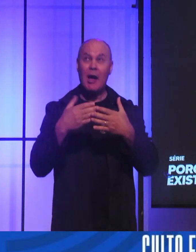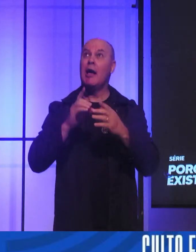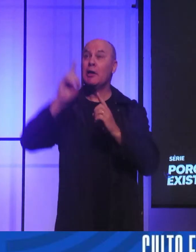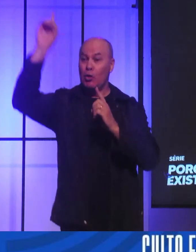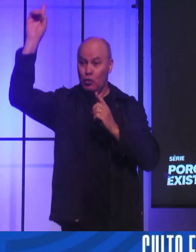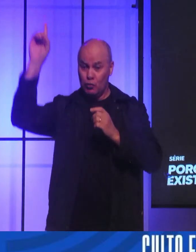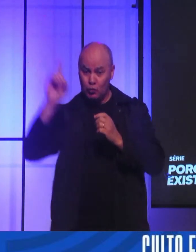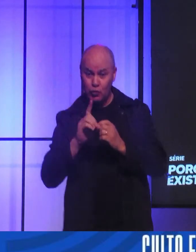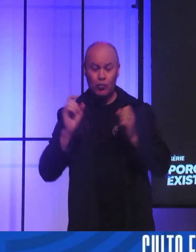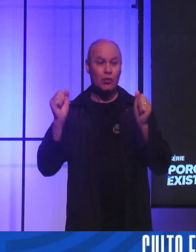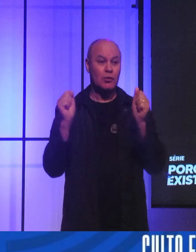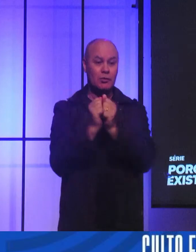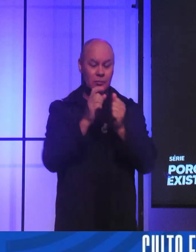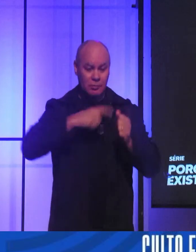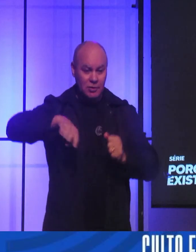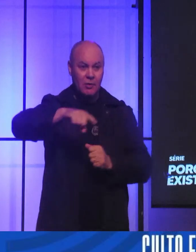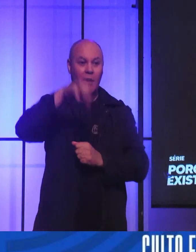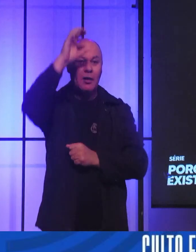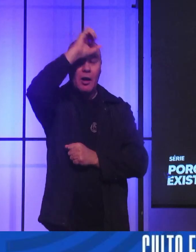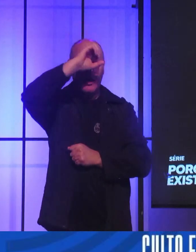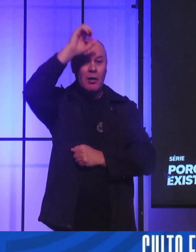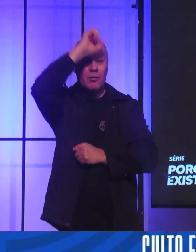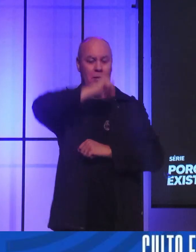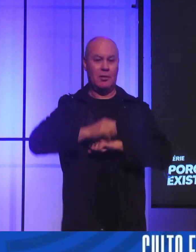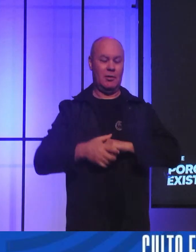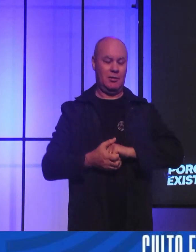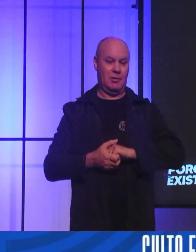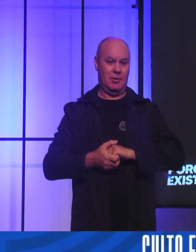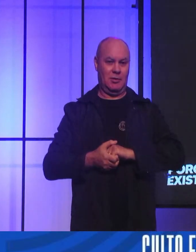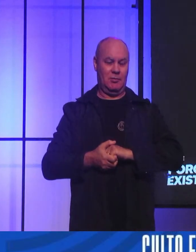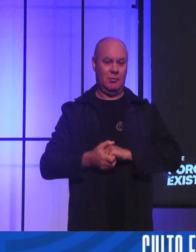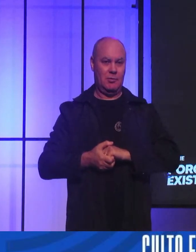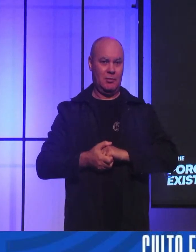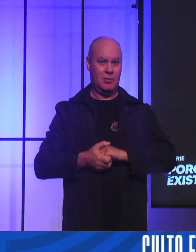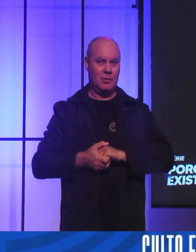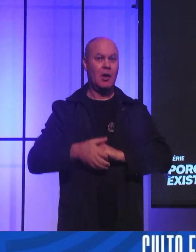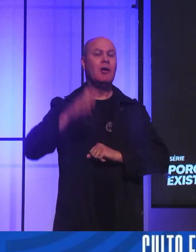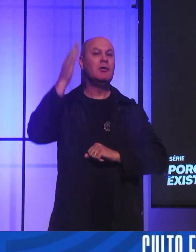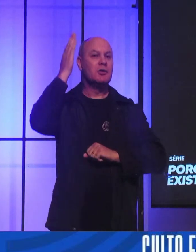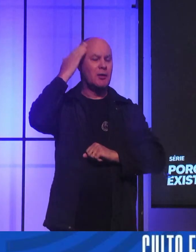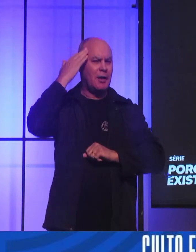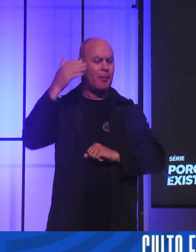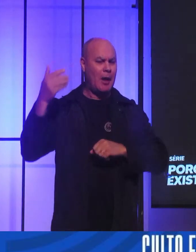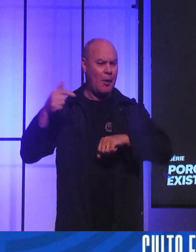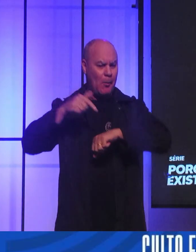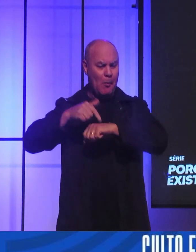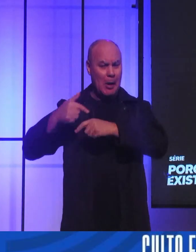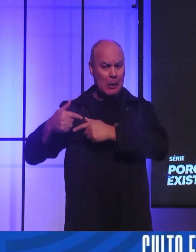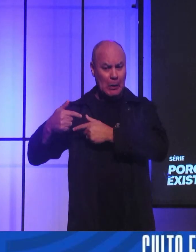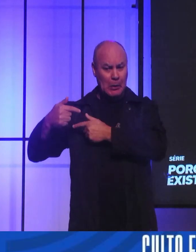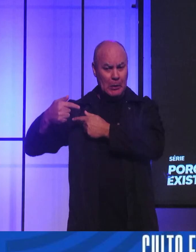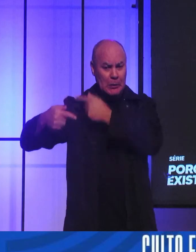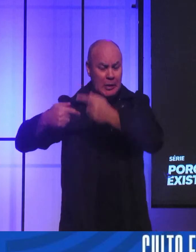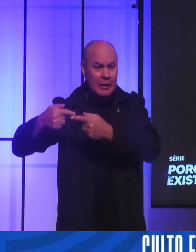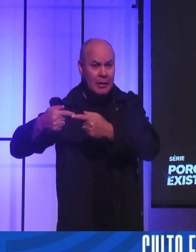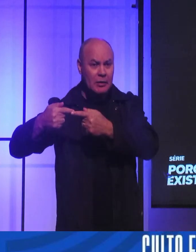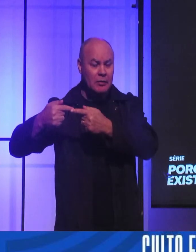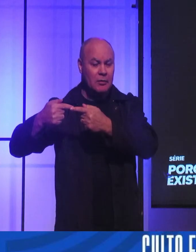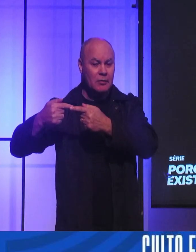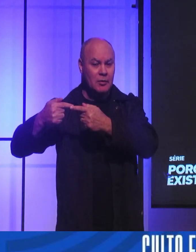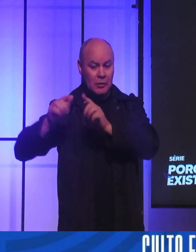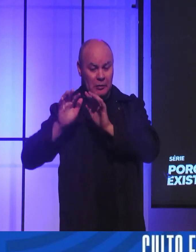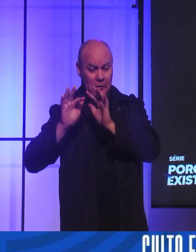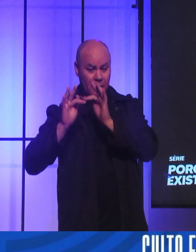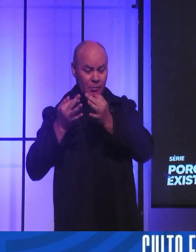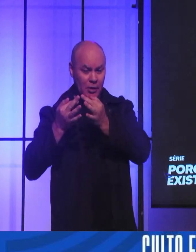de termos sua família nessa geração, nesse tempo, é porque Deus nos chama para amá-lo, a